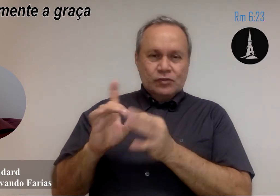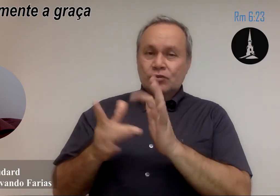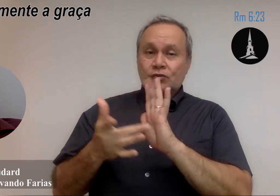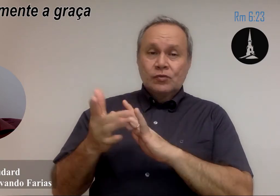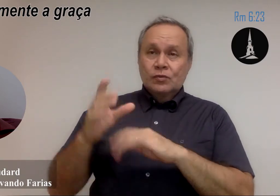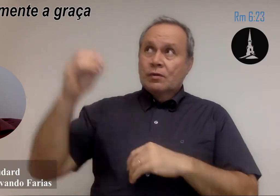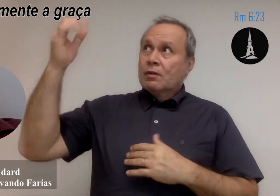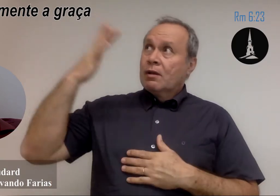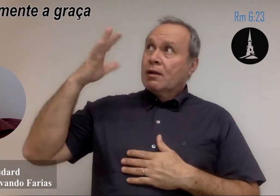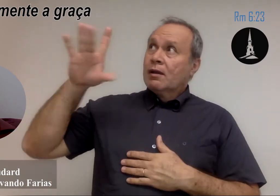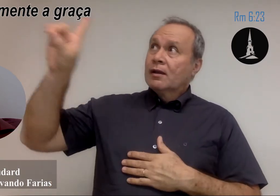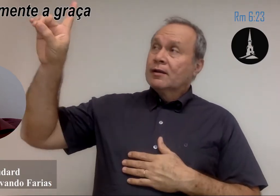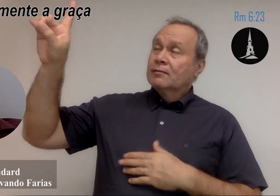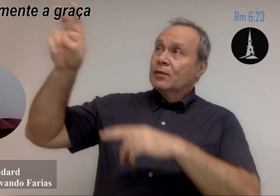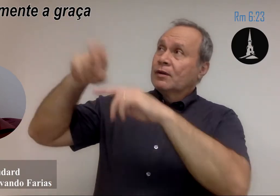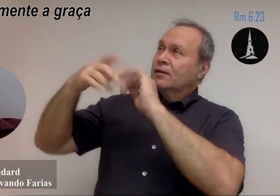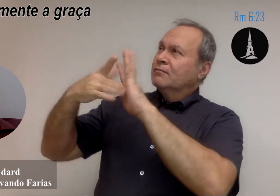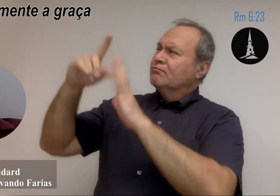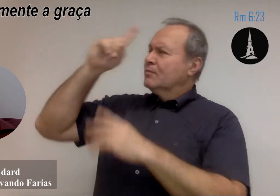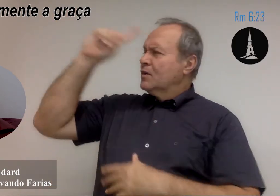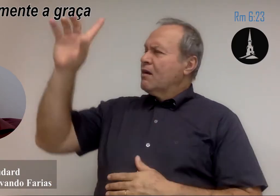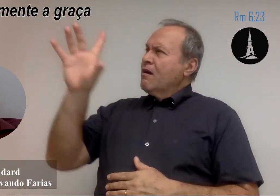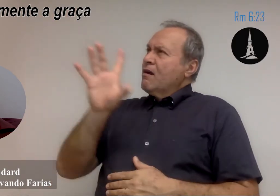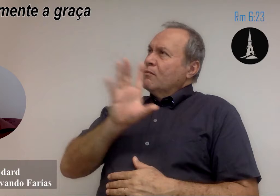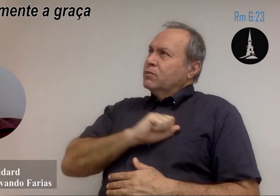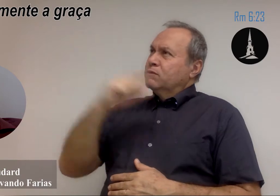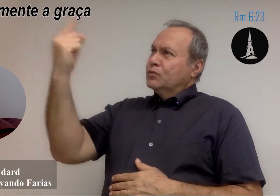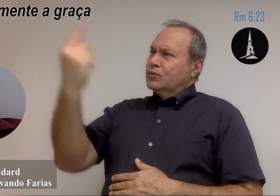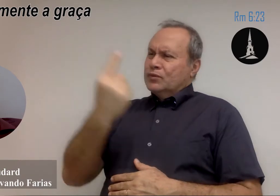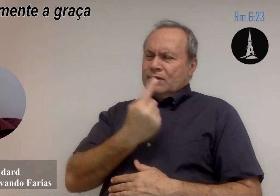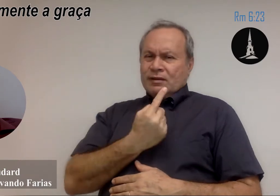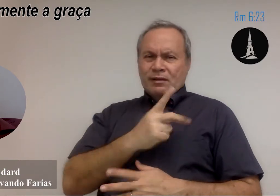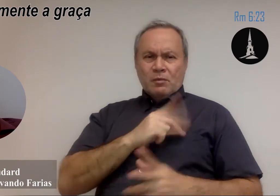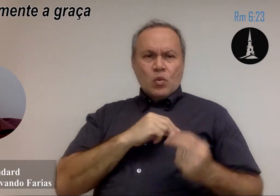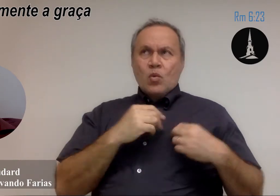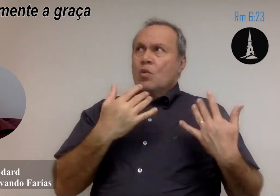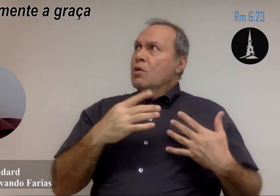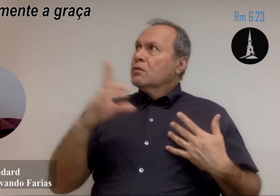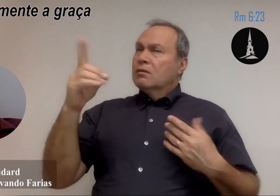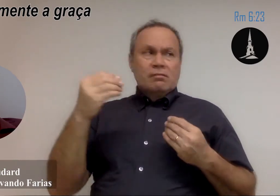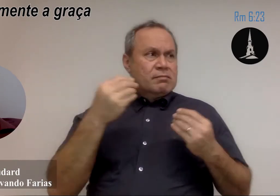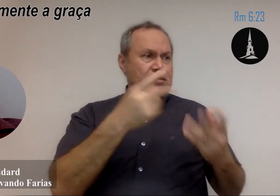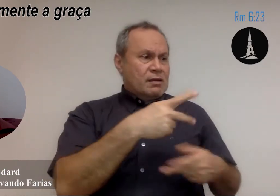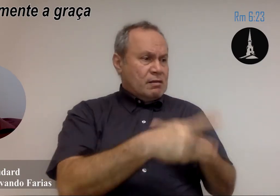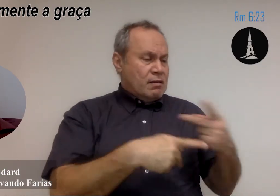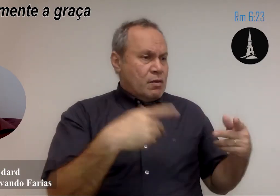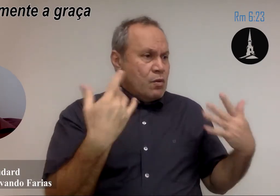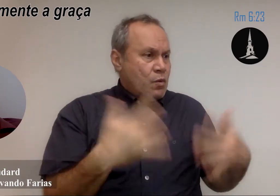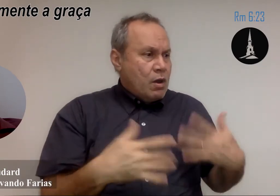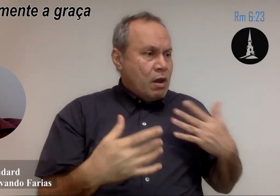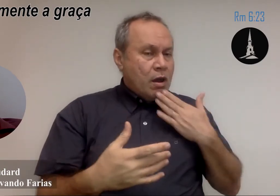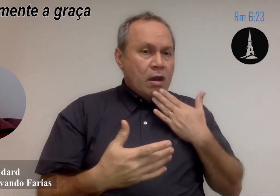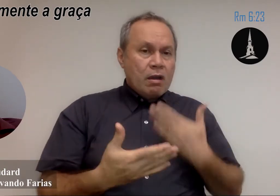pela graça de Deus. A graça é o favor imerecido de Deus. Por meio da